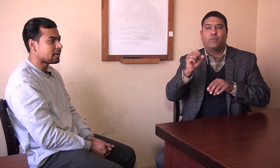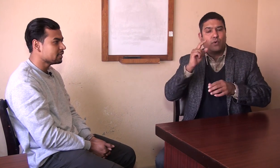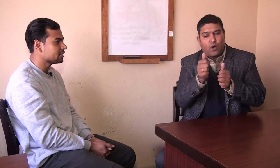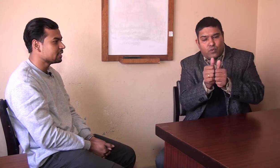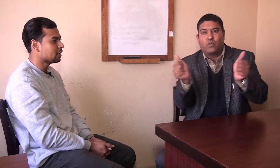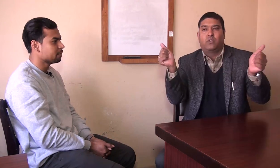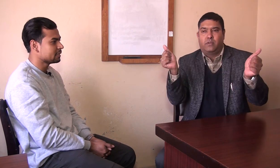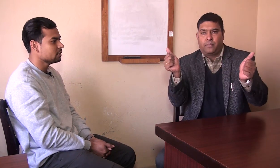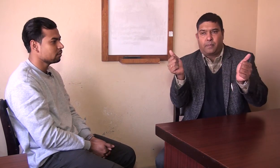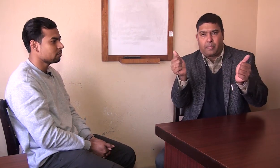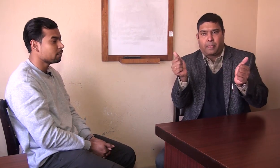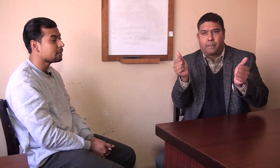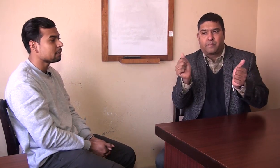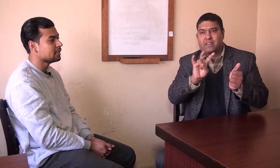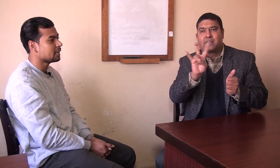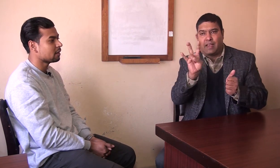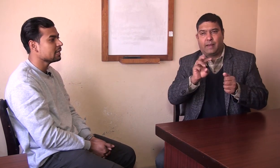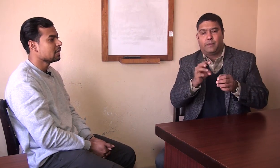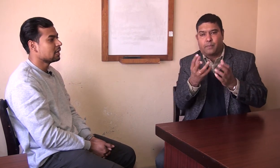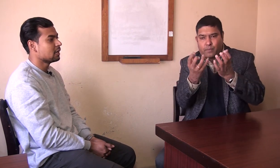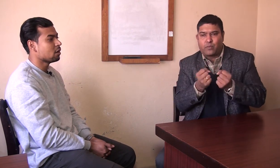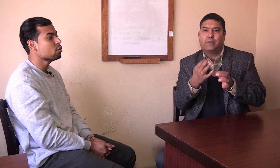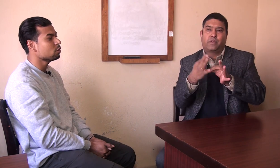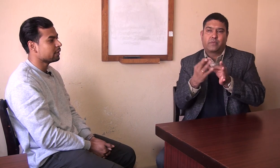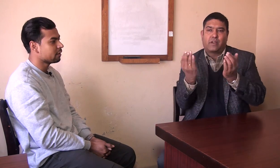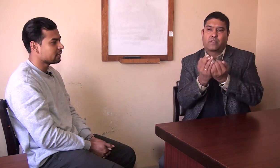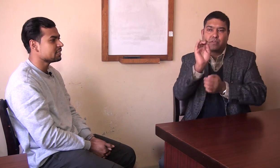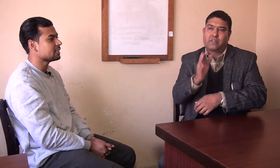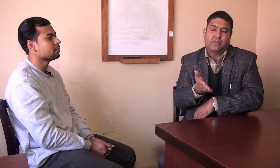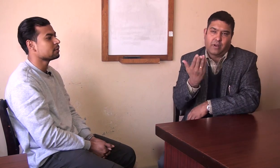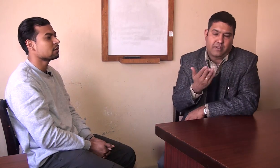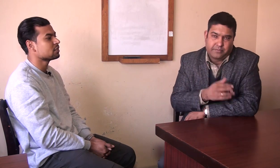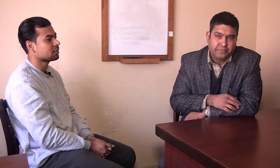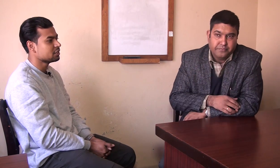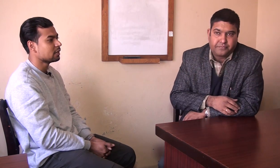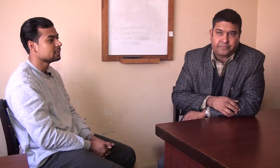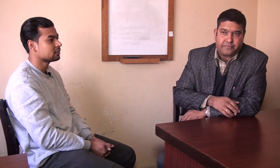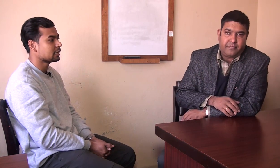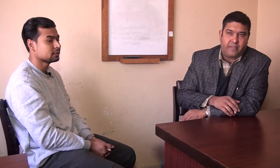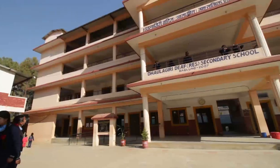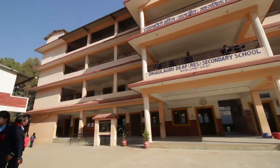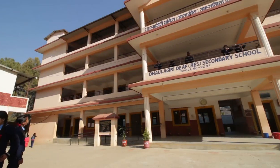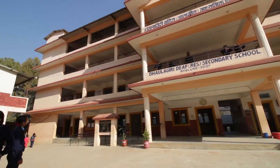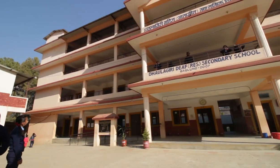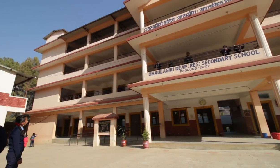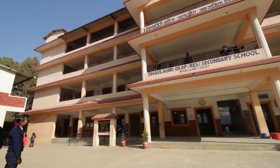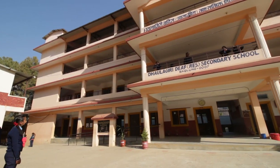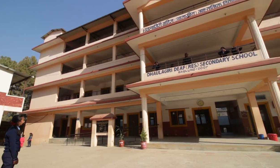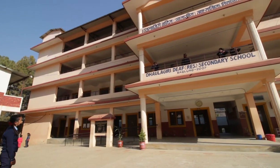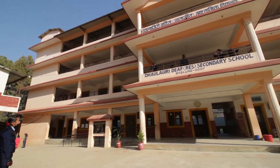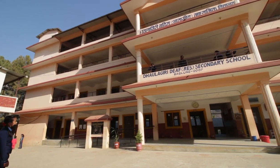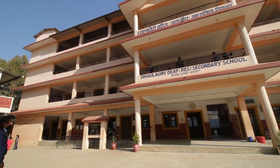र प्राविधिक शिक्षाहरूमा चाहिँ बहिरा बालबालिकाहरूलाई अनुकूल हुने गरेर शिक्षाको व्यवस्था गर्न सकिन्छ होला जस्तो लाग्छ